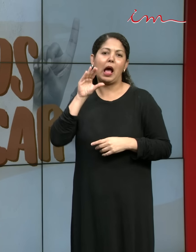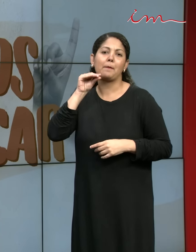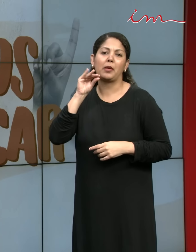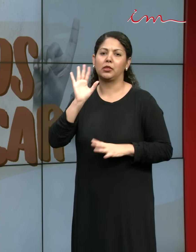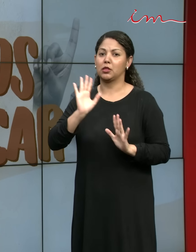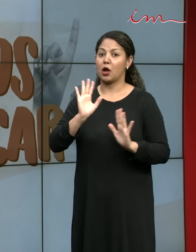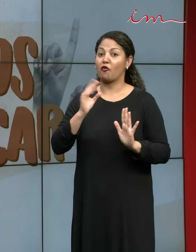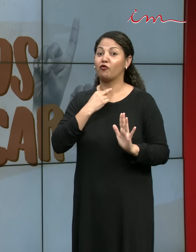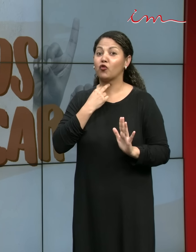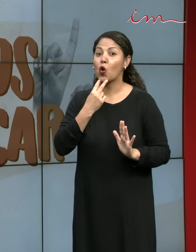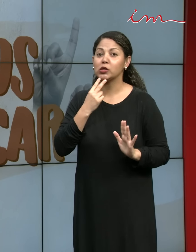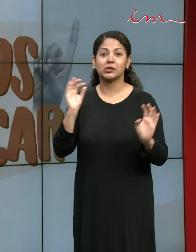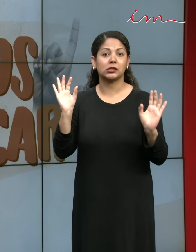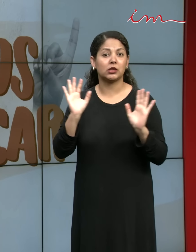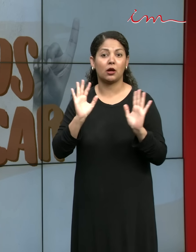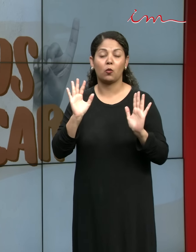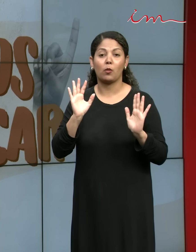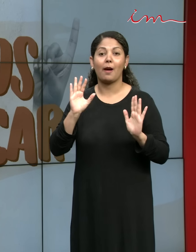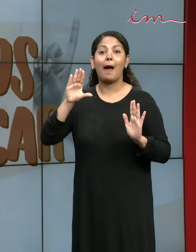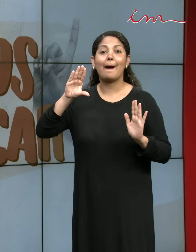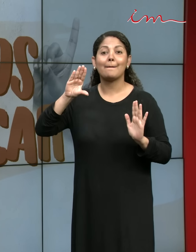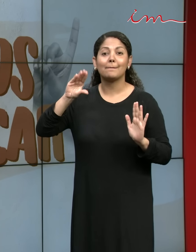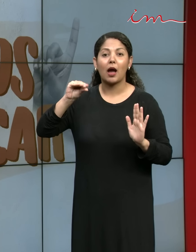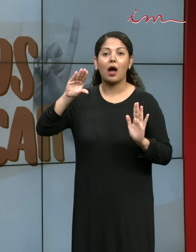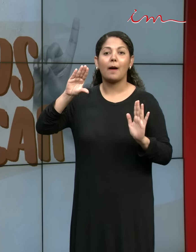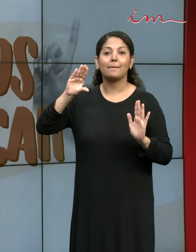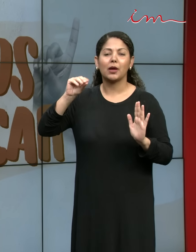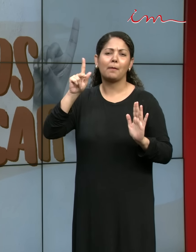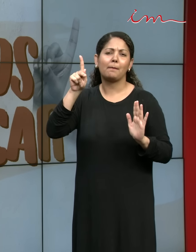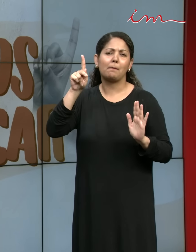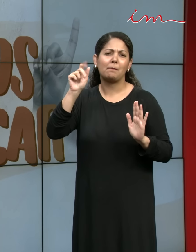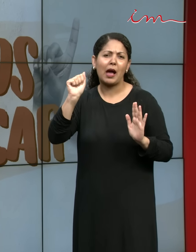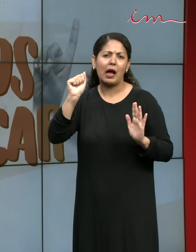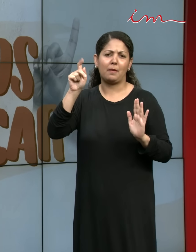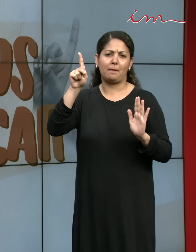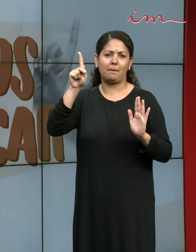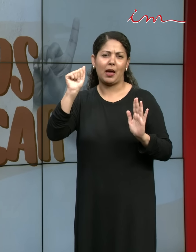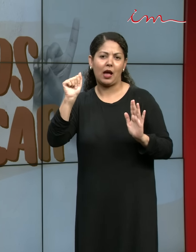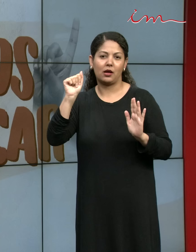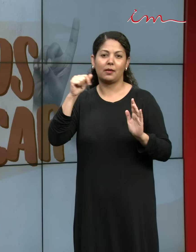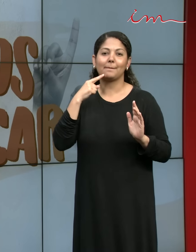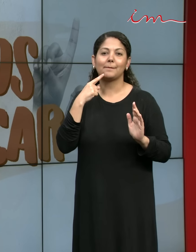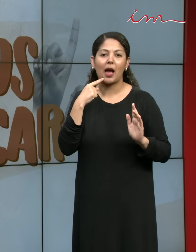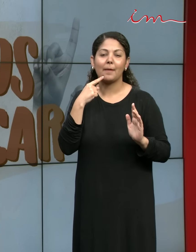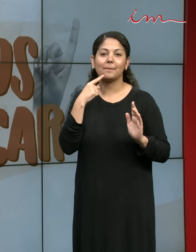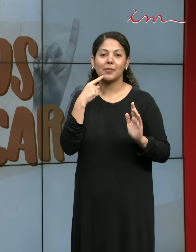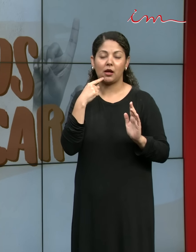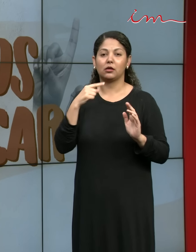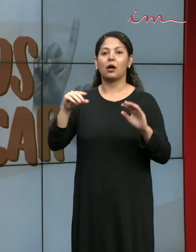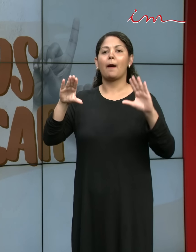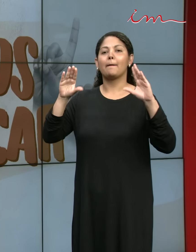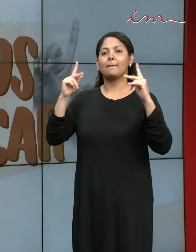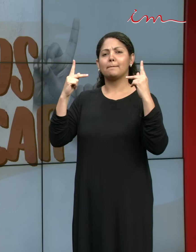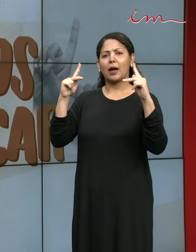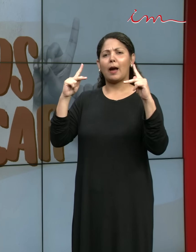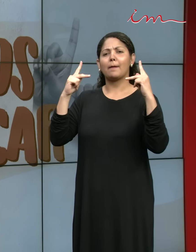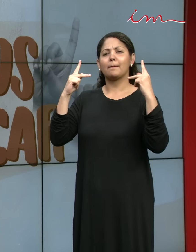lábios. Não precisa sair nenhum tipo de voz. É só o movimento dos lábios. Como se estivesse falando pá, pá,